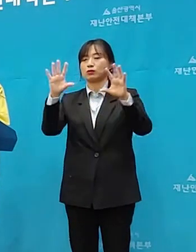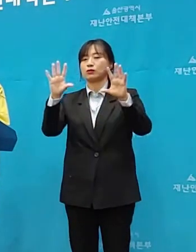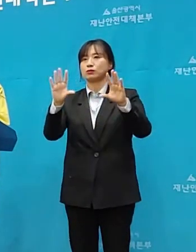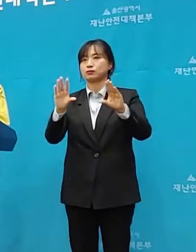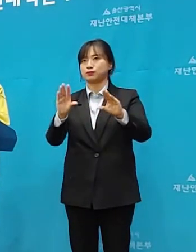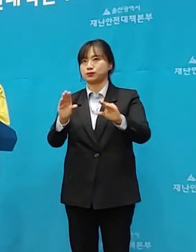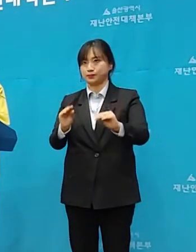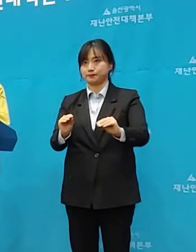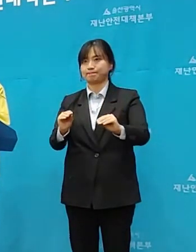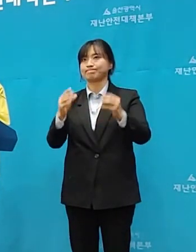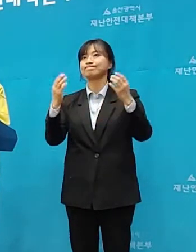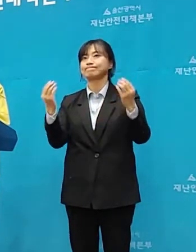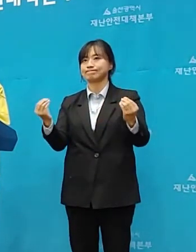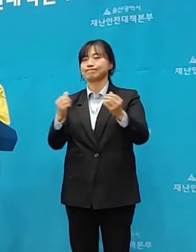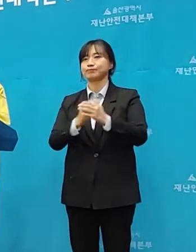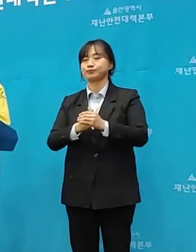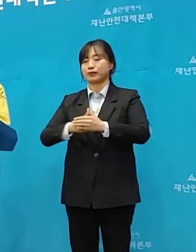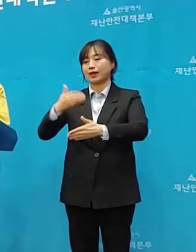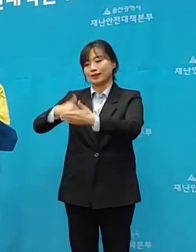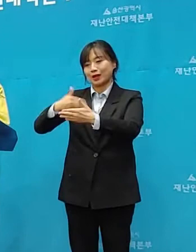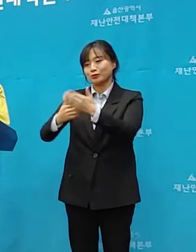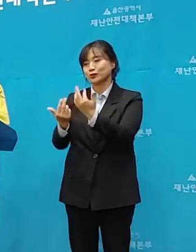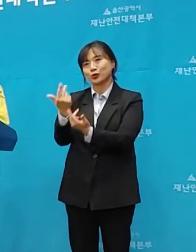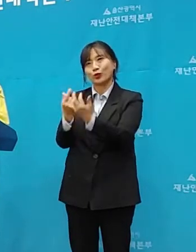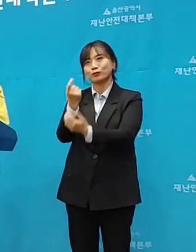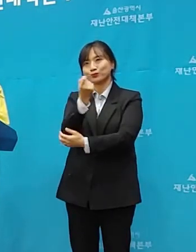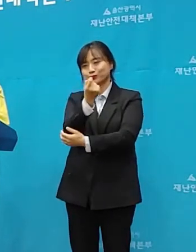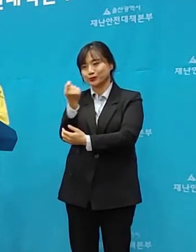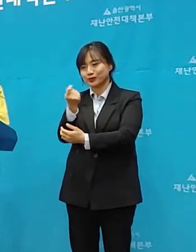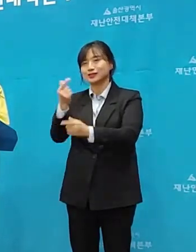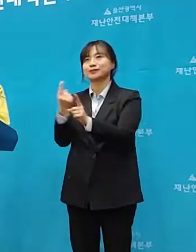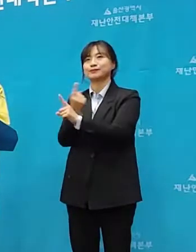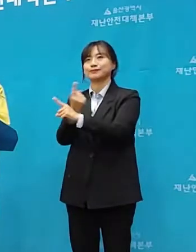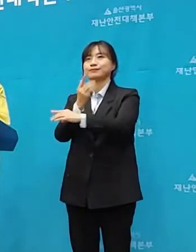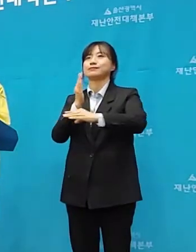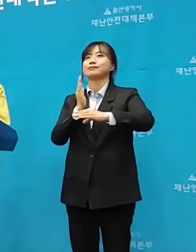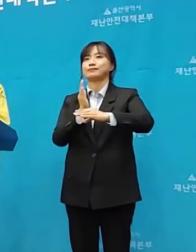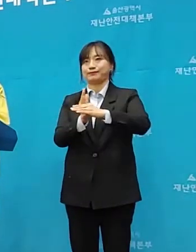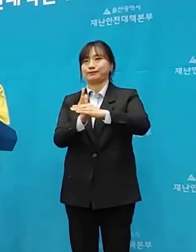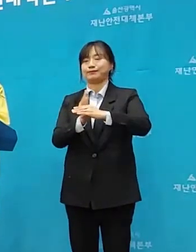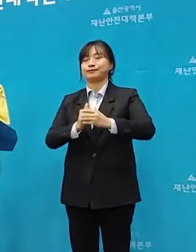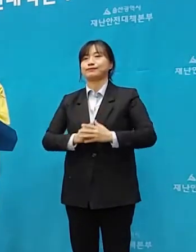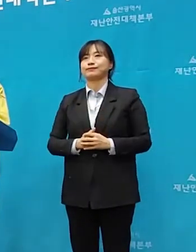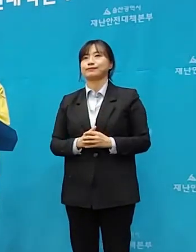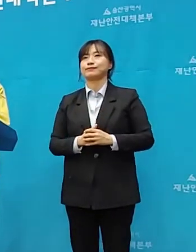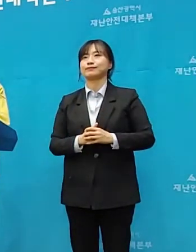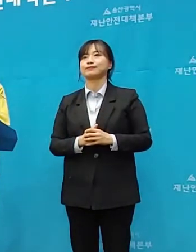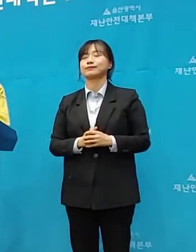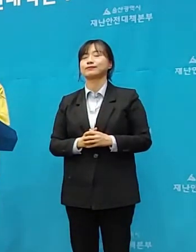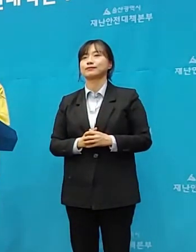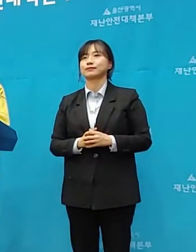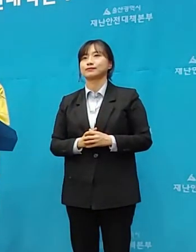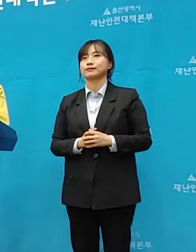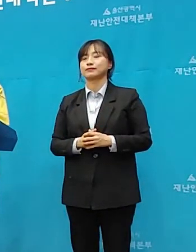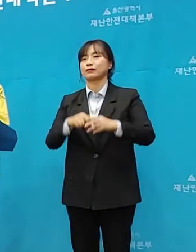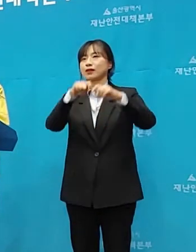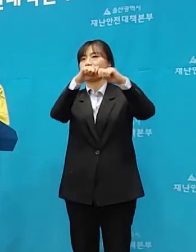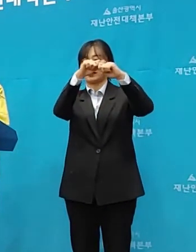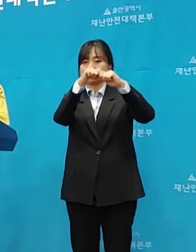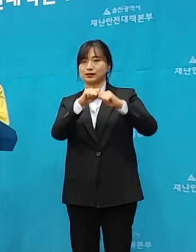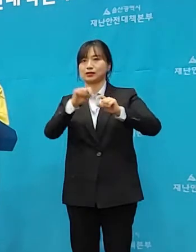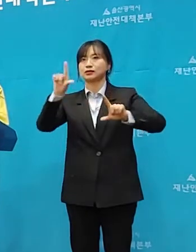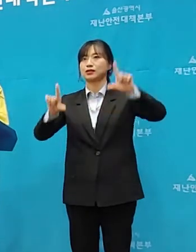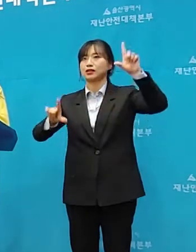진화는 완료되었고 잔불을 정리하고 있는 단계에 있다는 말씀을 드리면서